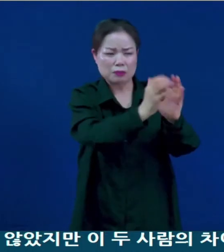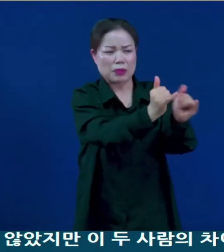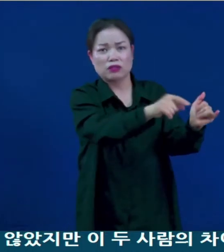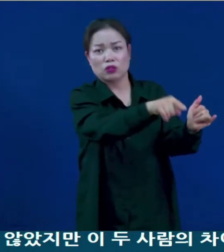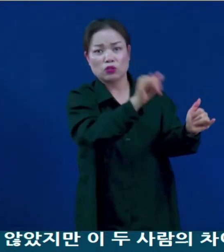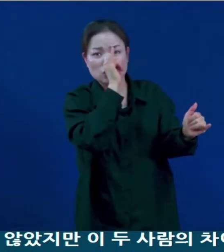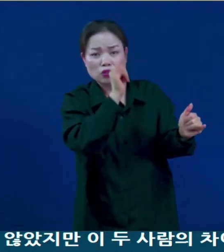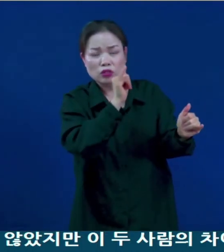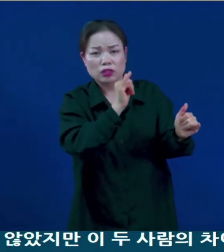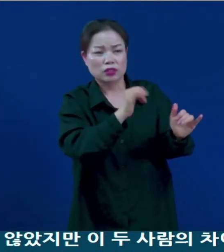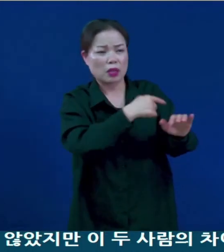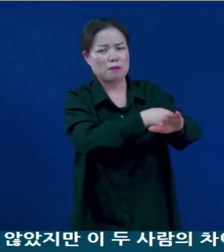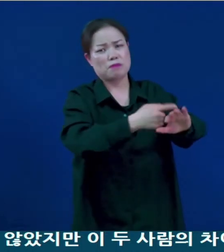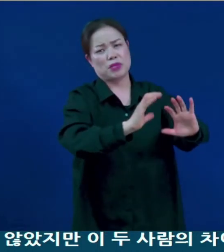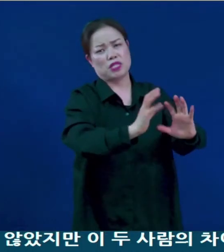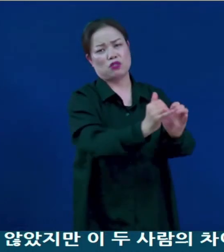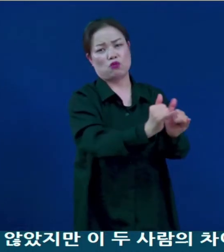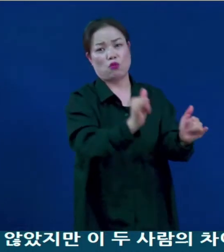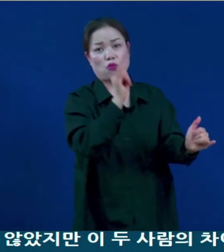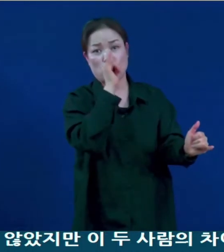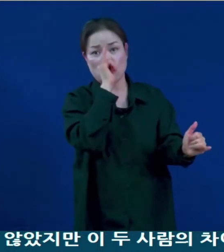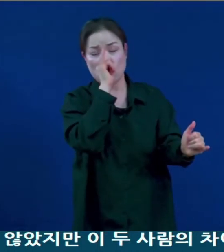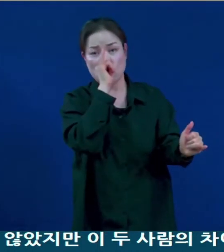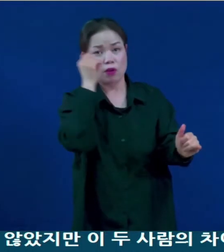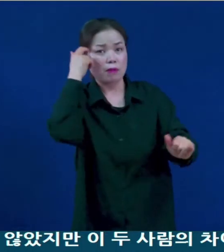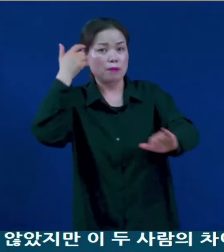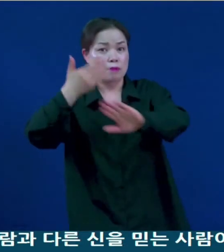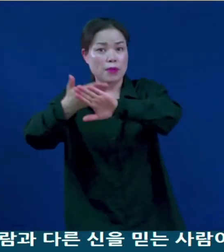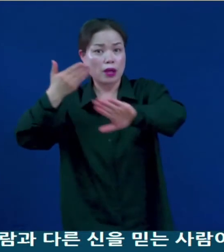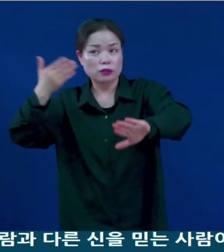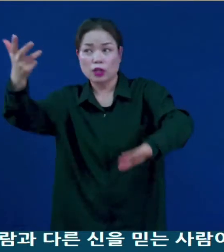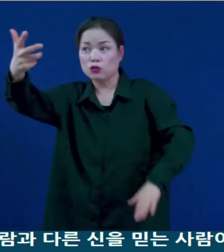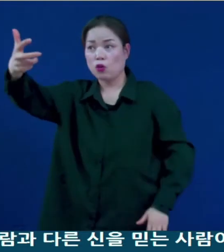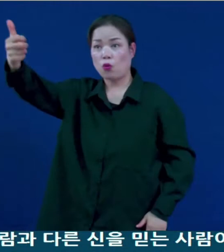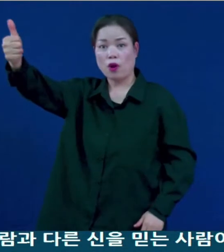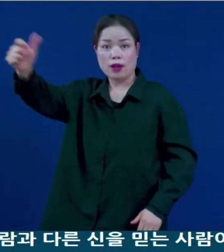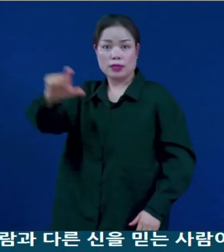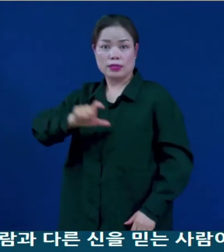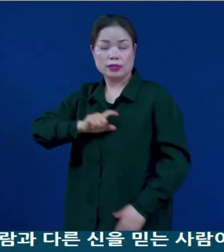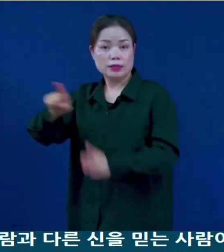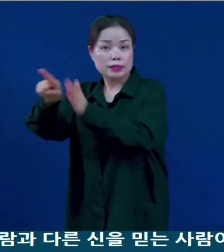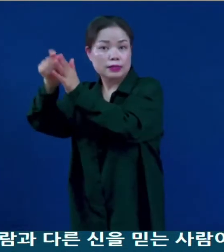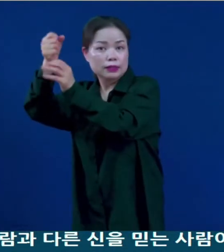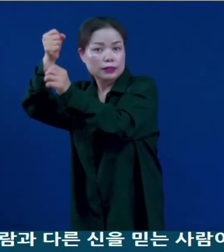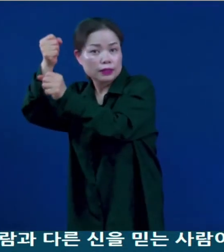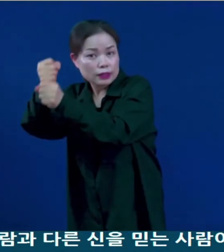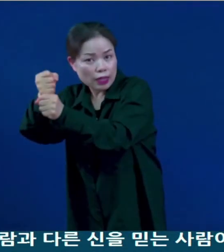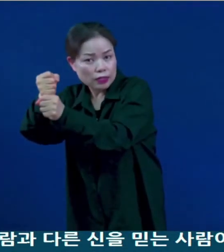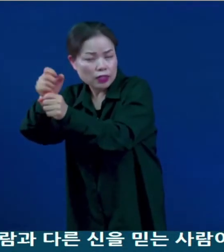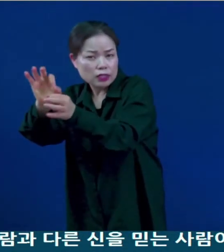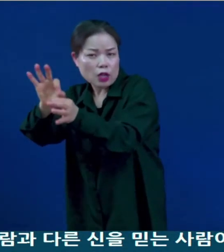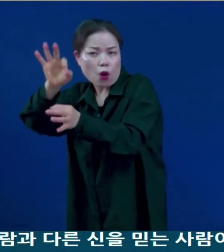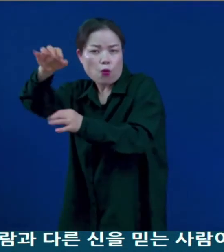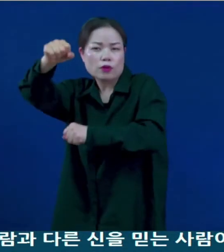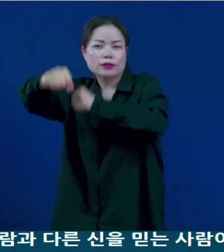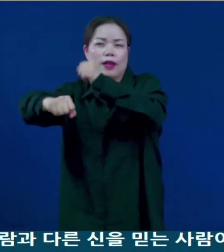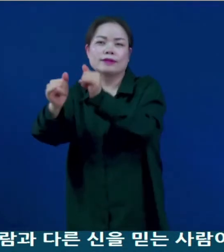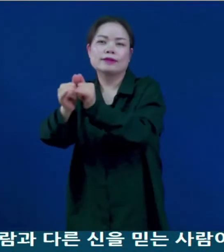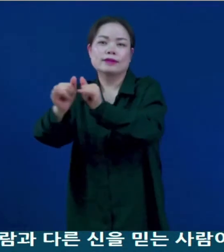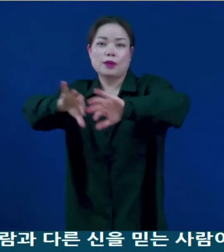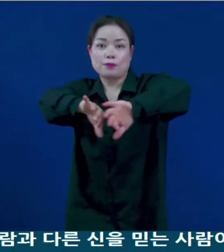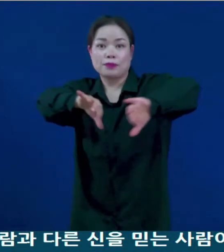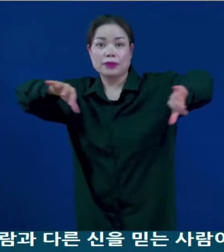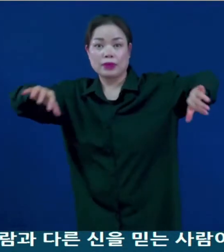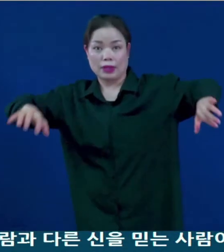있습니다. 민족들이 있습니다. 그러나 반대로 여호와의 이름을 의지하여 영원히 행하는 사람들도